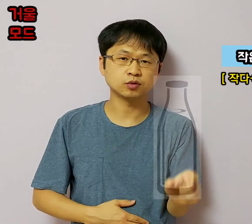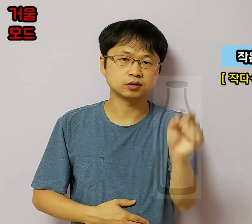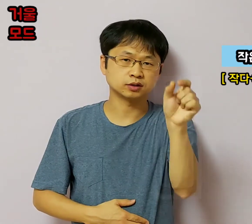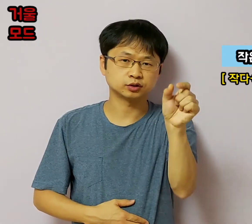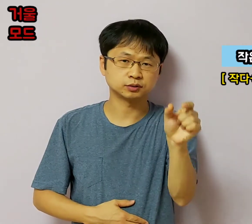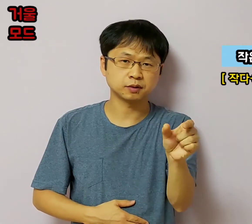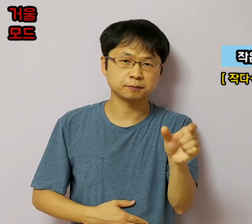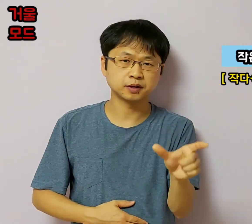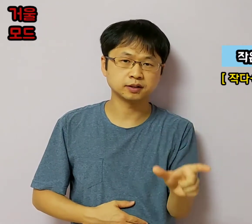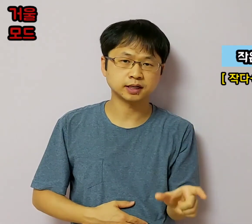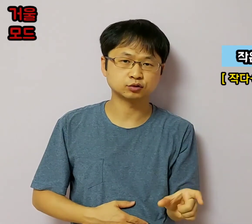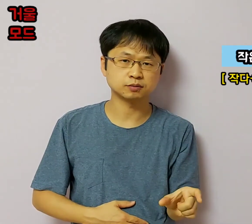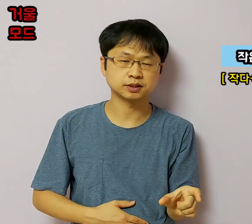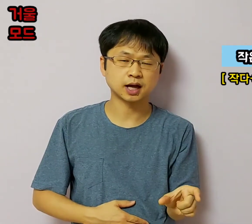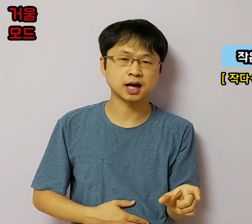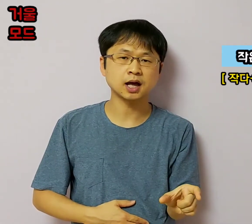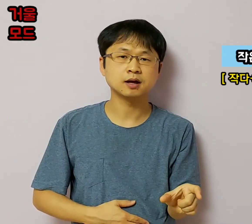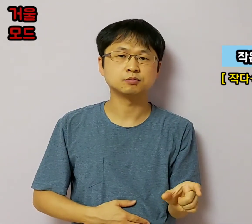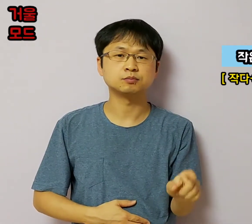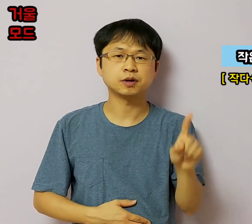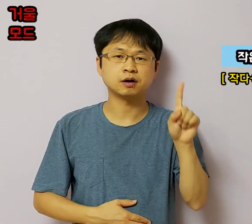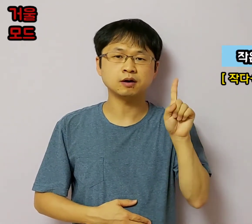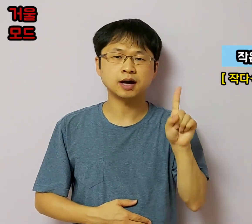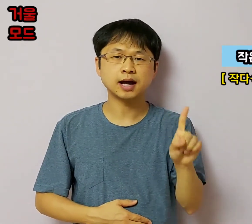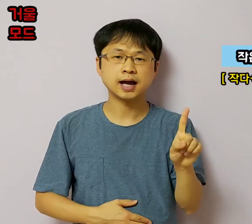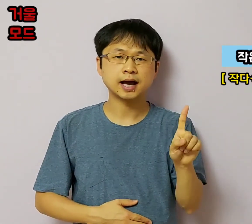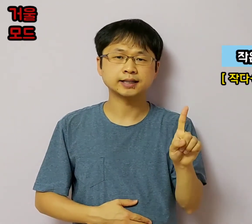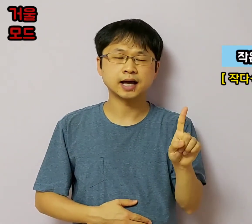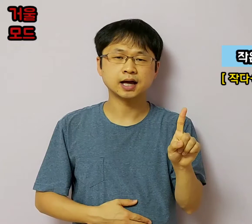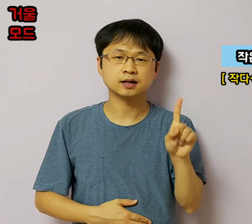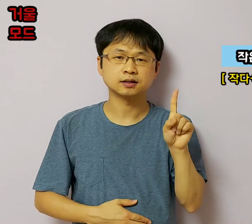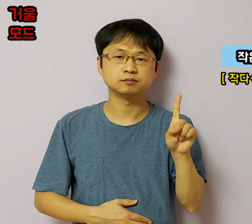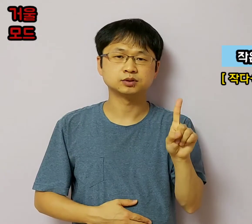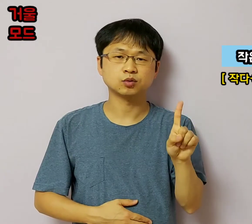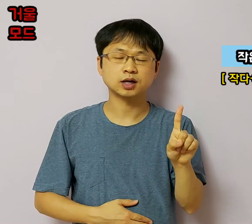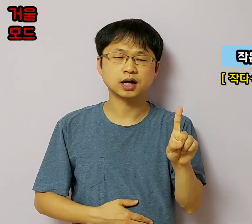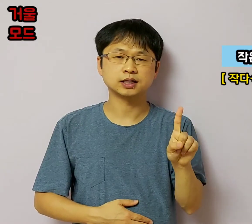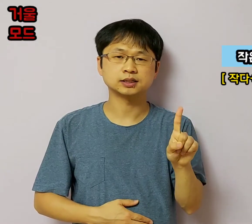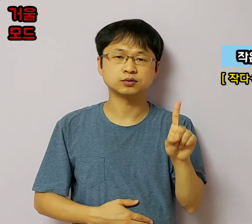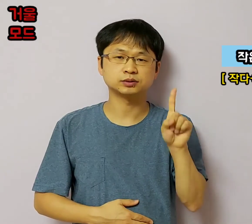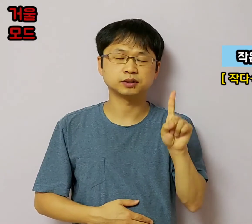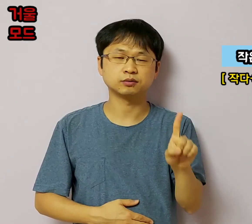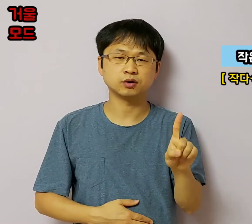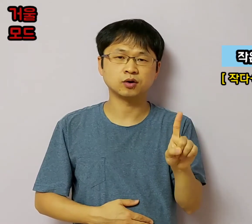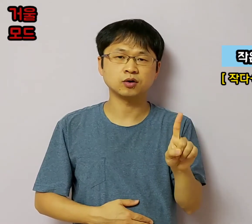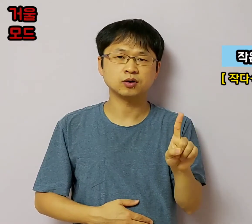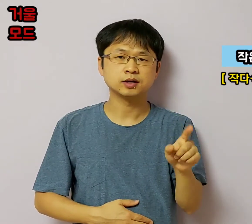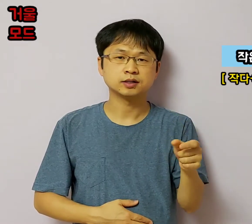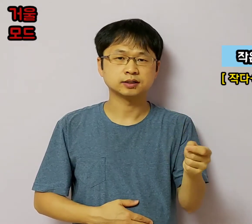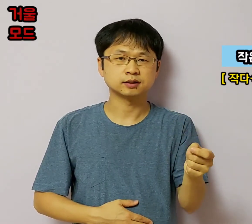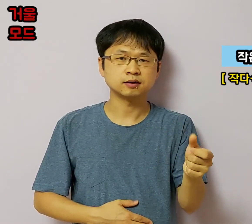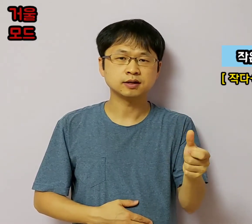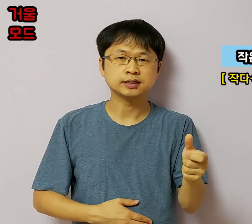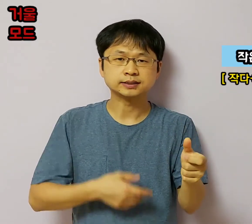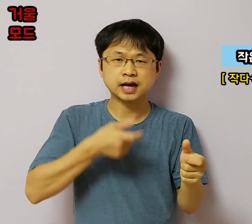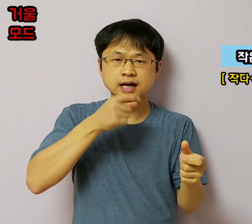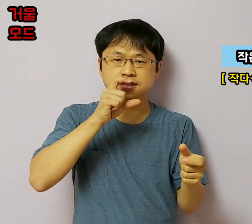몸통을 그려주시면 병이라는 소리입니다. 물병 하나, 엄지손가락 하나 세우시면 되고요. 그래서